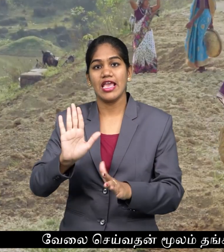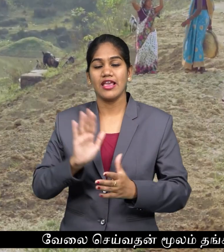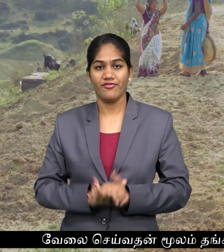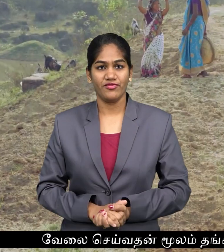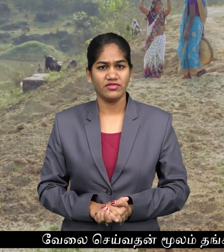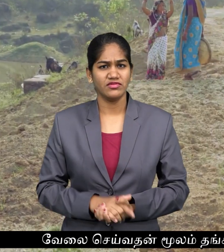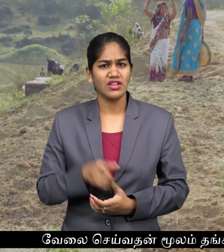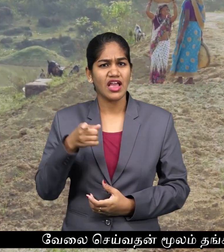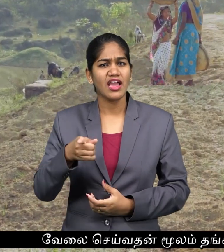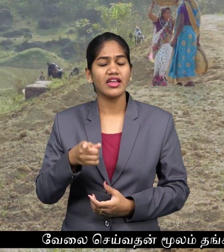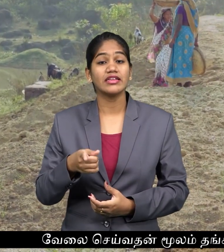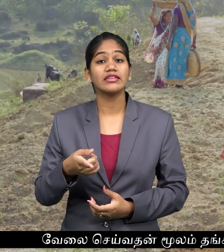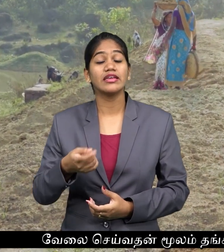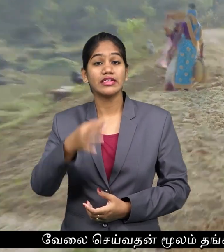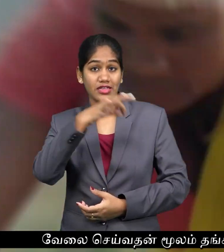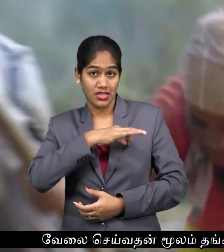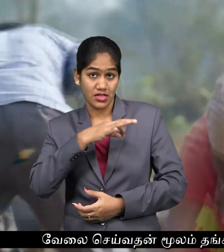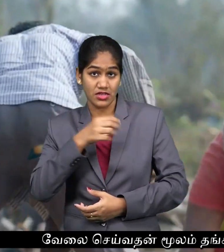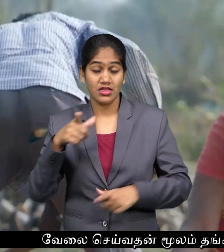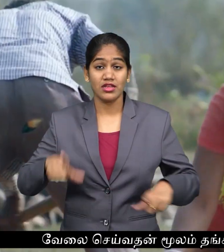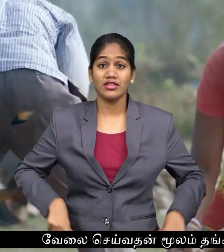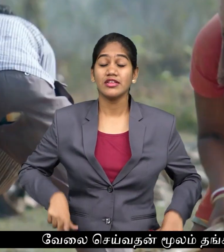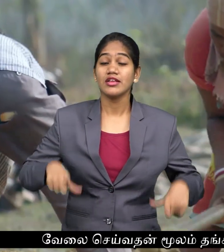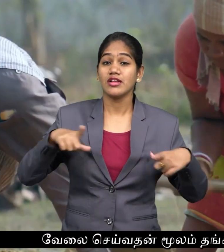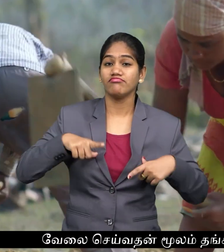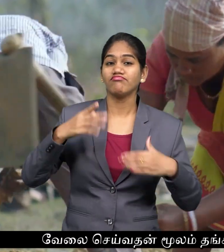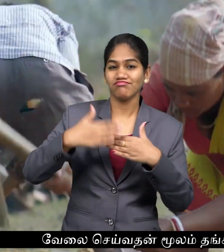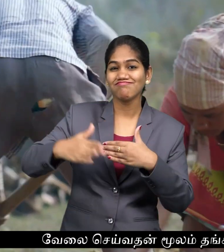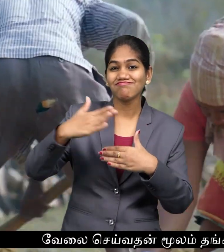தங்கள் வாழ்வாதாரத்தை சம்பாதிக்கின்றனர்.